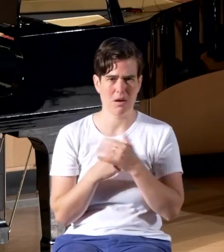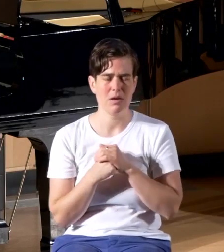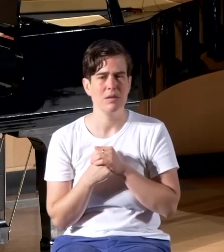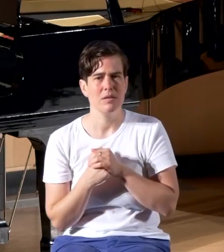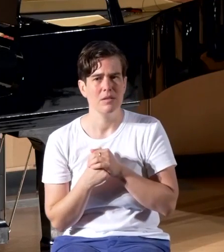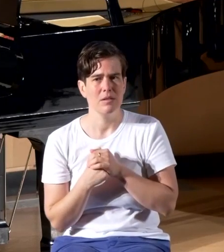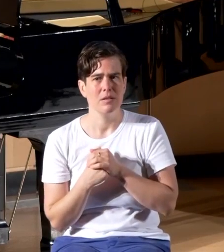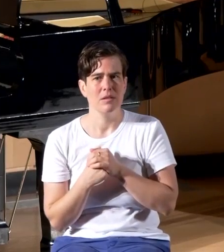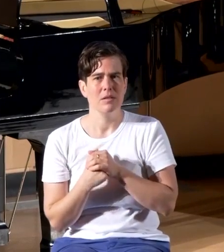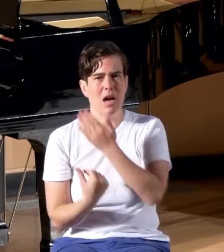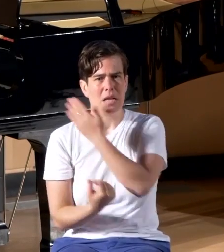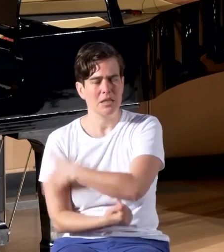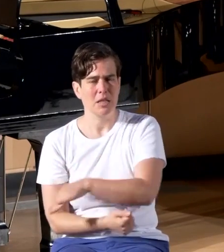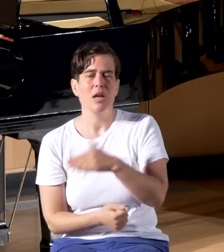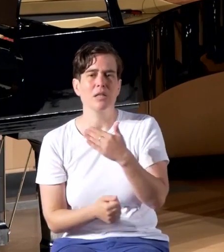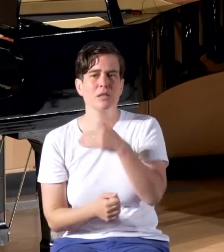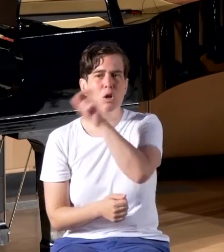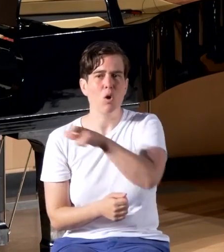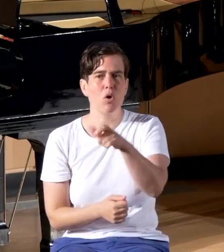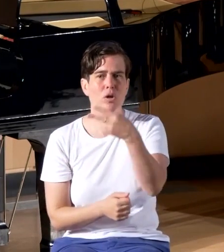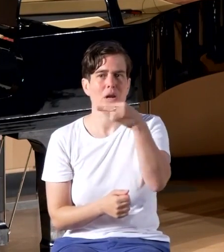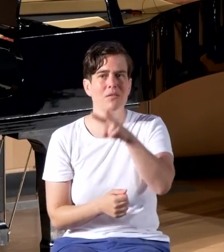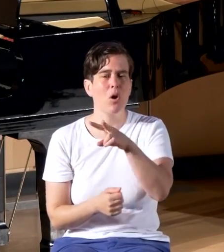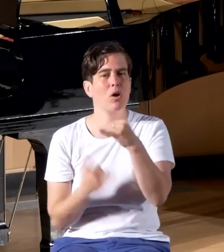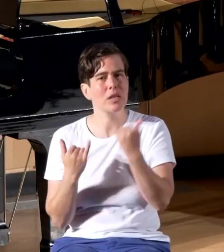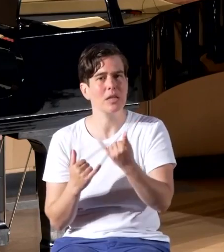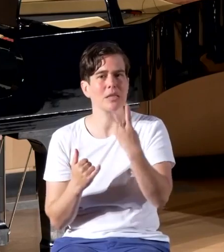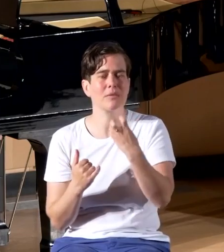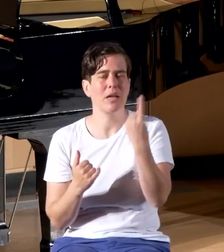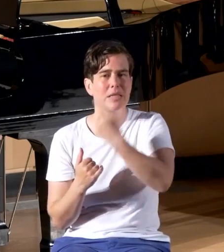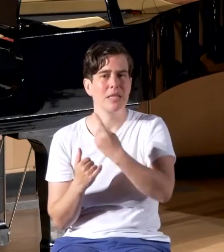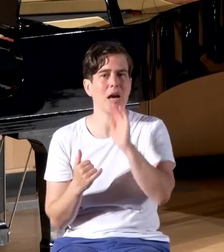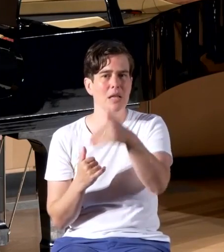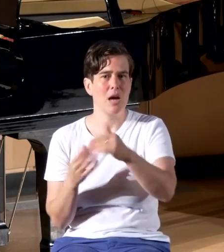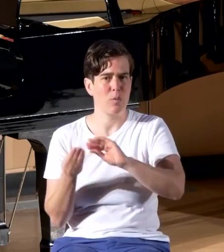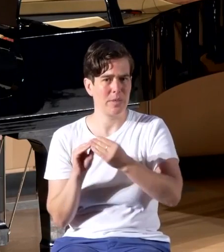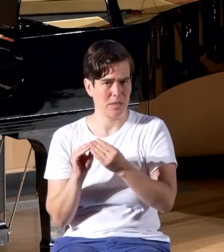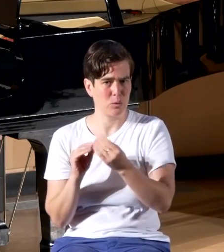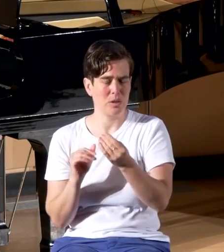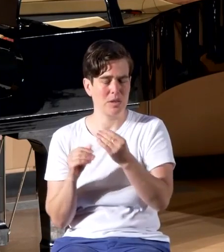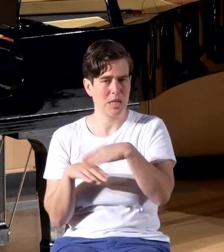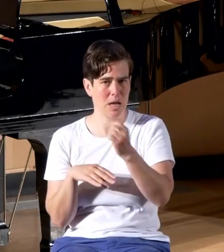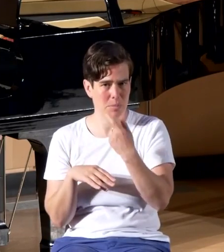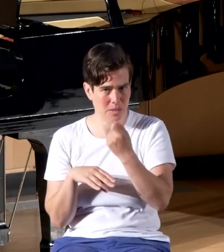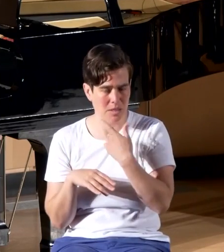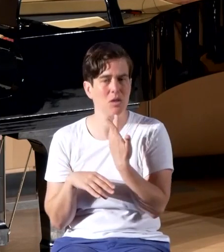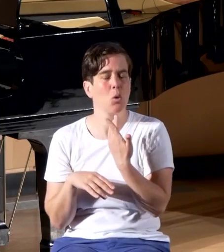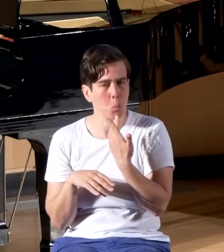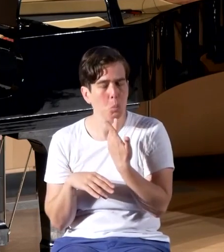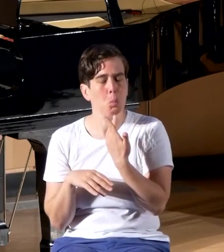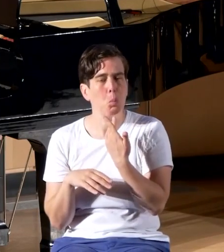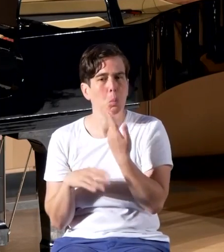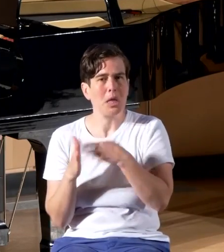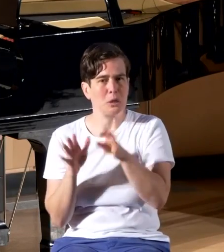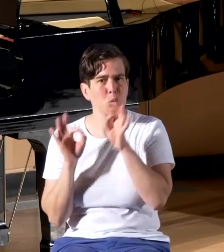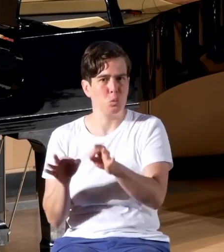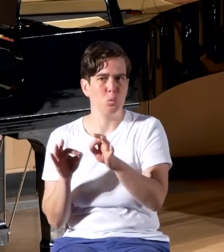Seite geht es den meisten Menschen mit HIV 20 Jahre nach Erfindung der Kombinationstherapien so gut wie